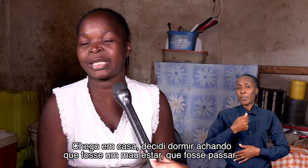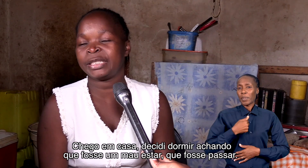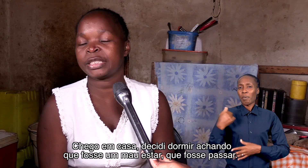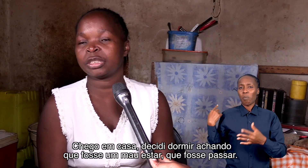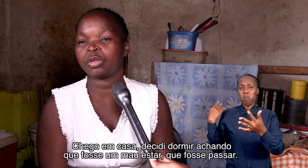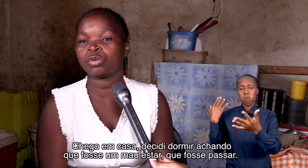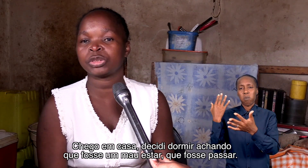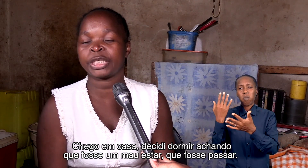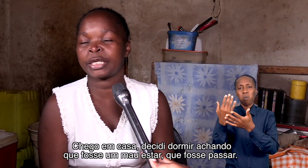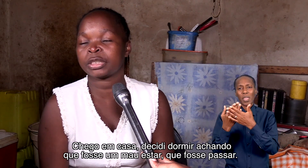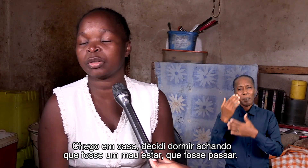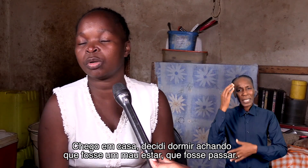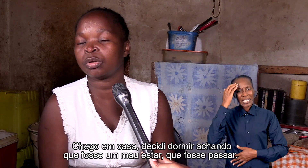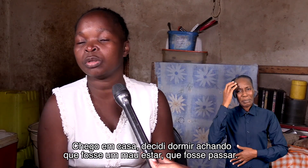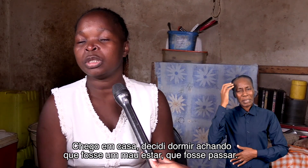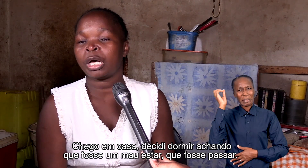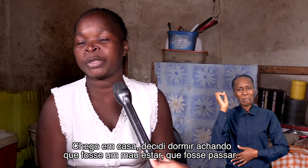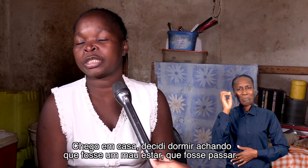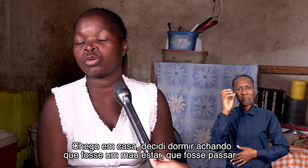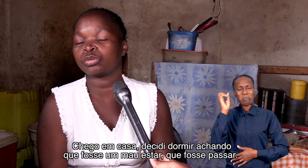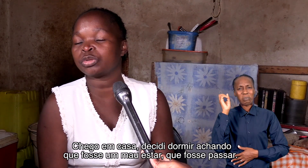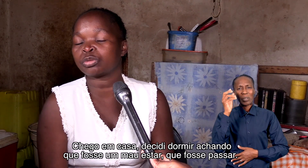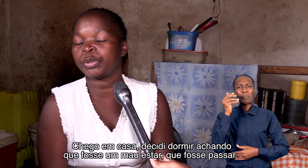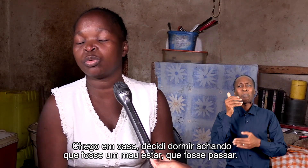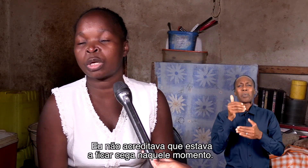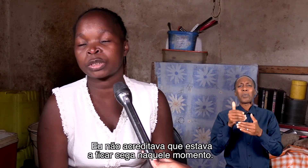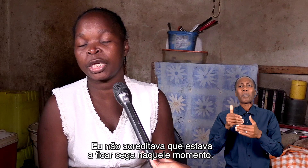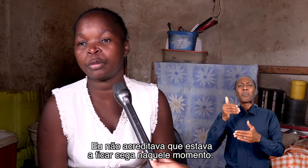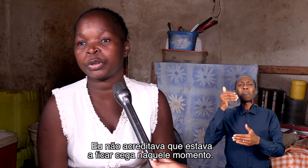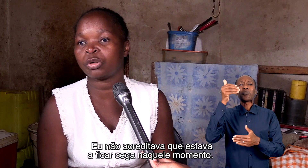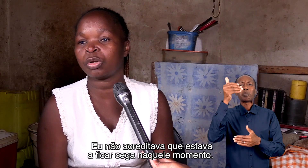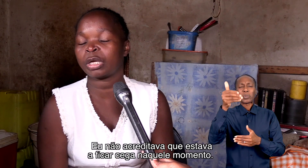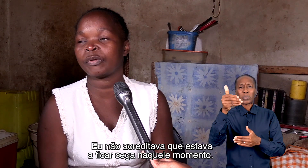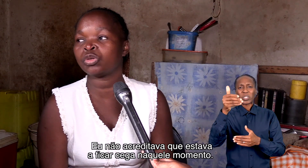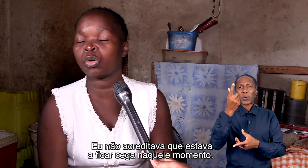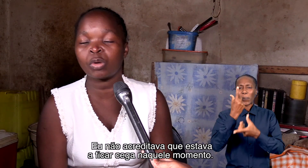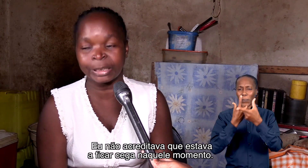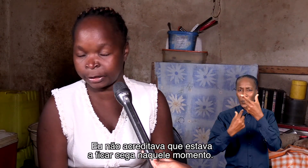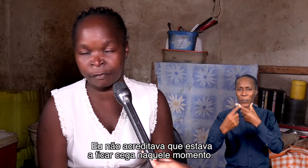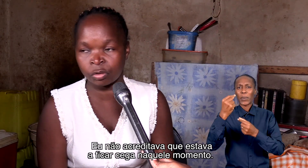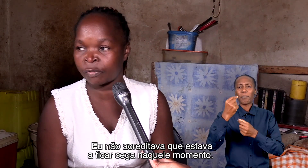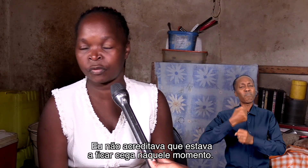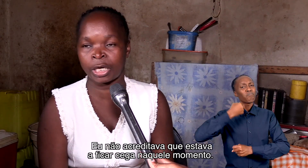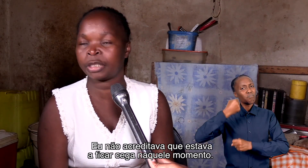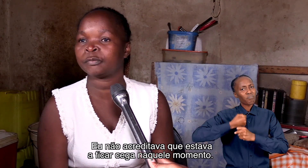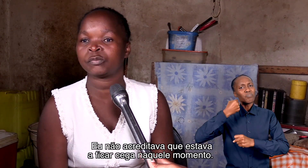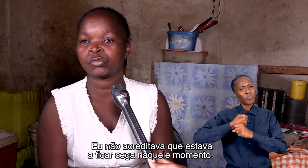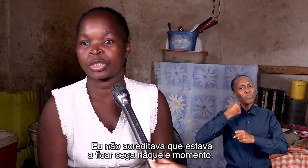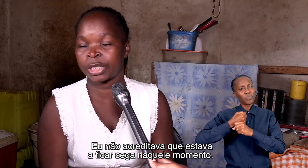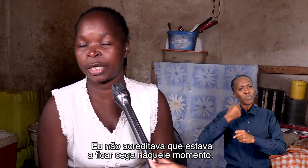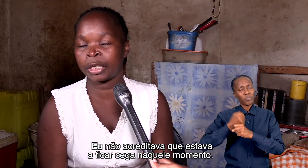um chatice ou um estresse ou a pretensão que subiu, não sei, porque eu não acreditava que eu estava a